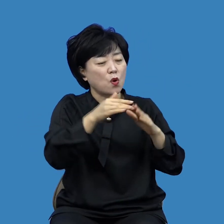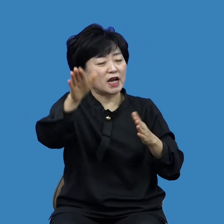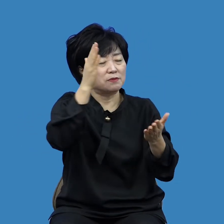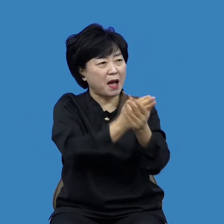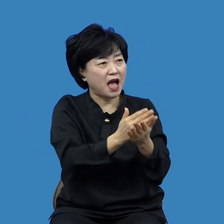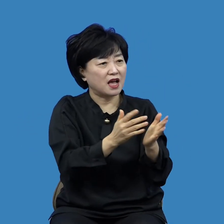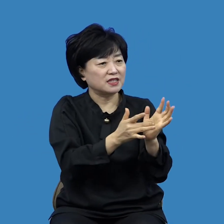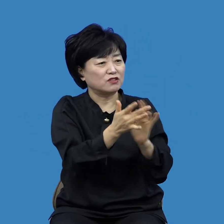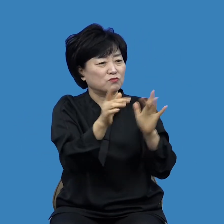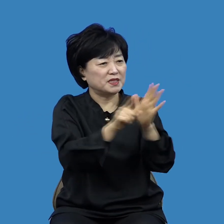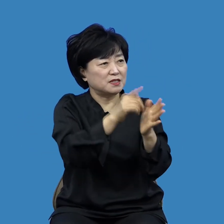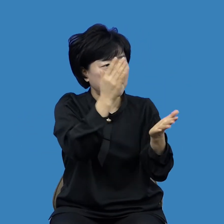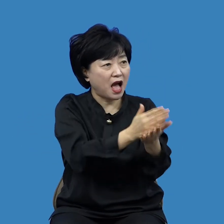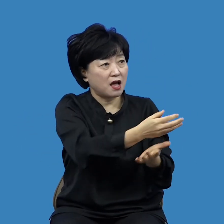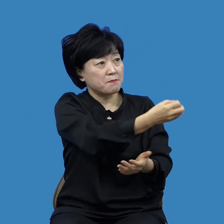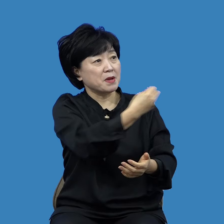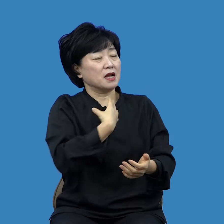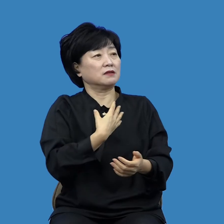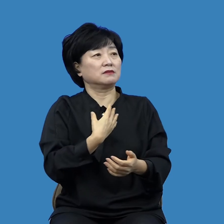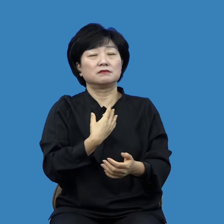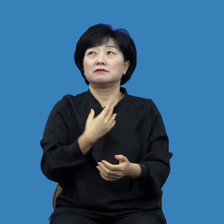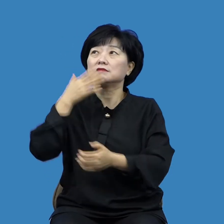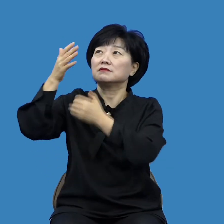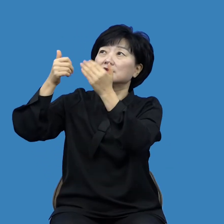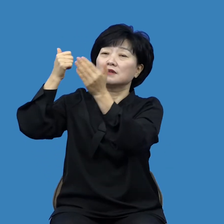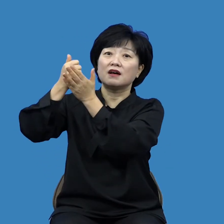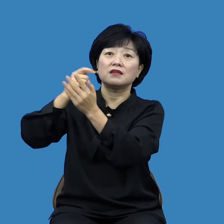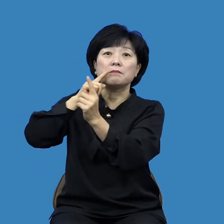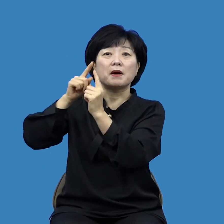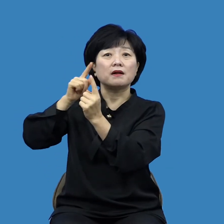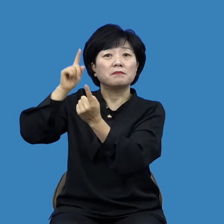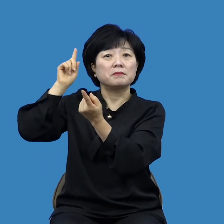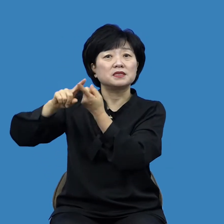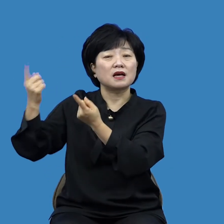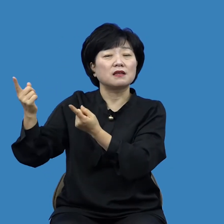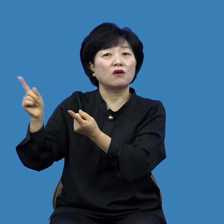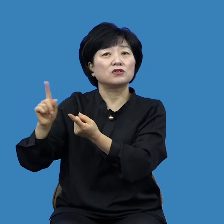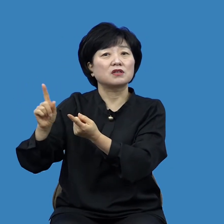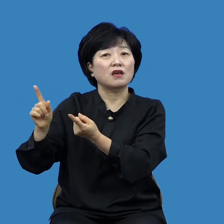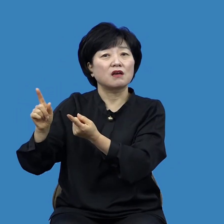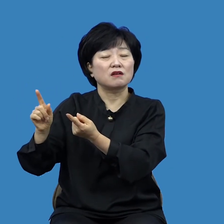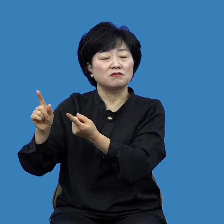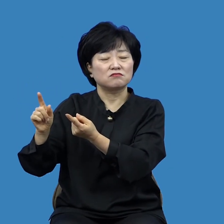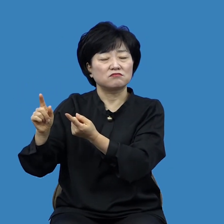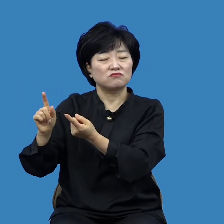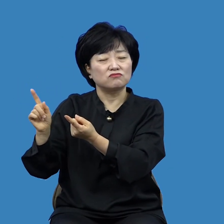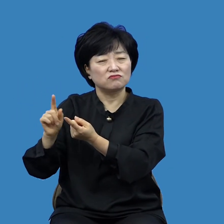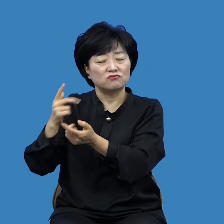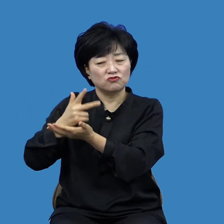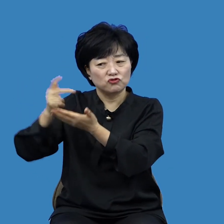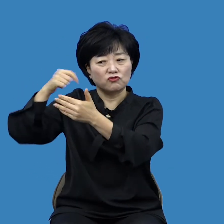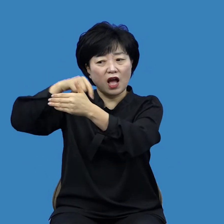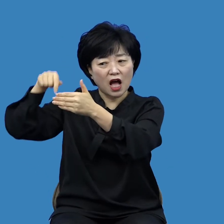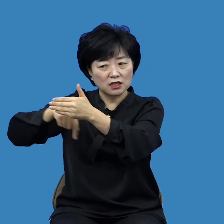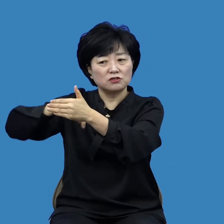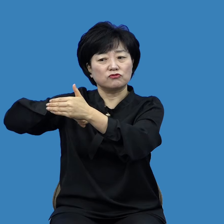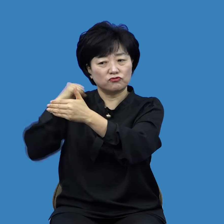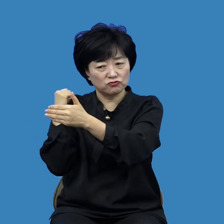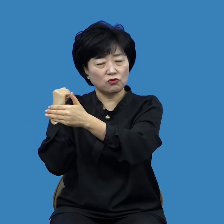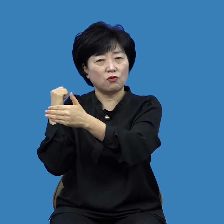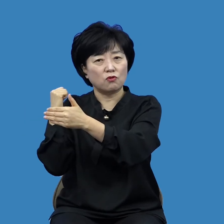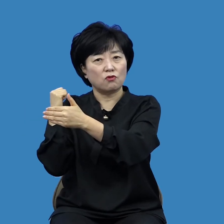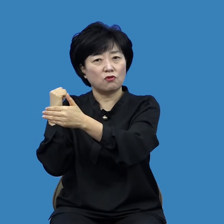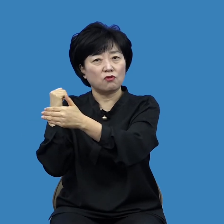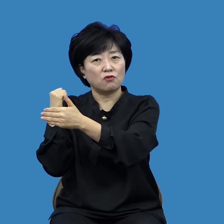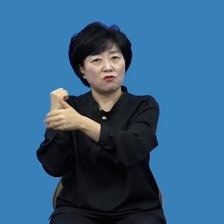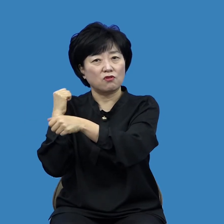전혀 위배되는 일을 시키든지, 이런 건 순종해야 돼, 하지 말아야 돼요? 이건 성경에서 하지 말라 그랬단 말이야. 주 안에서 순종하라 그랬어요.